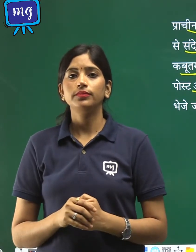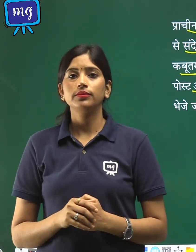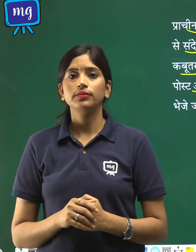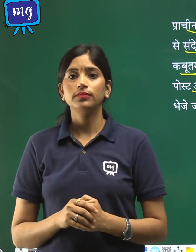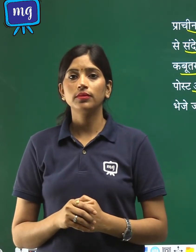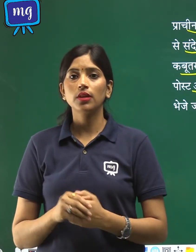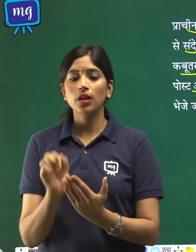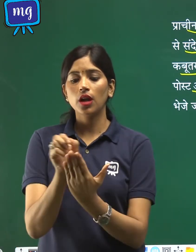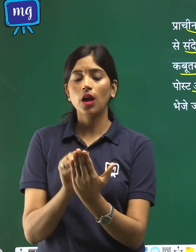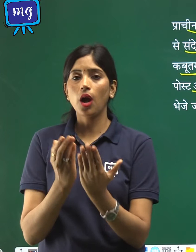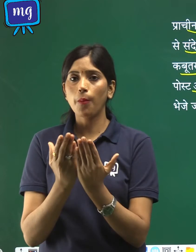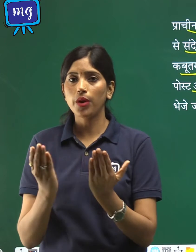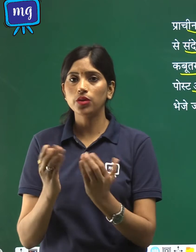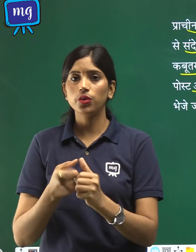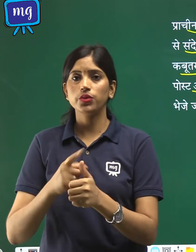पत्रों से